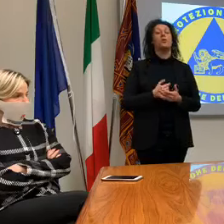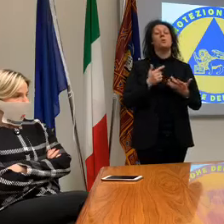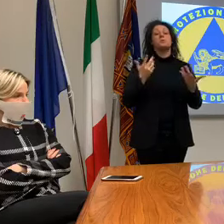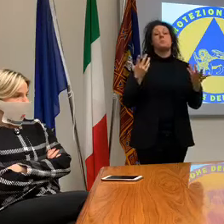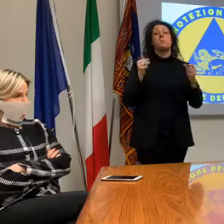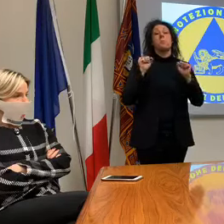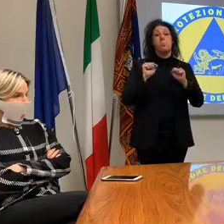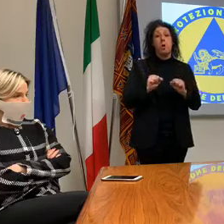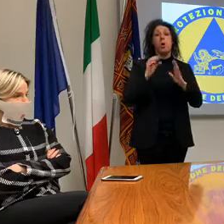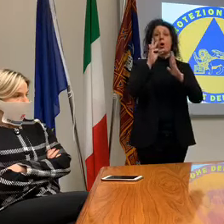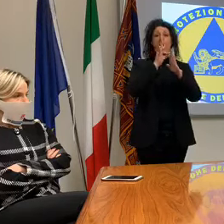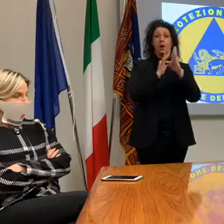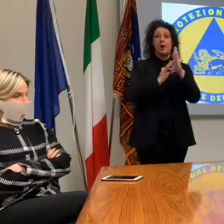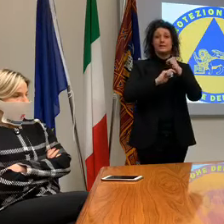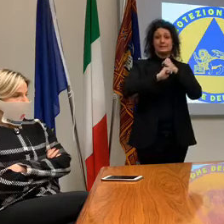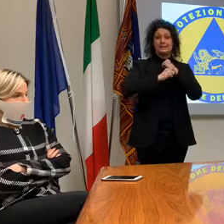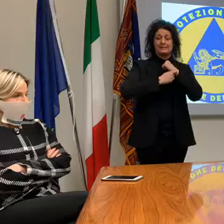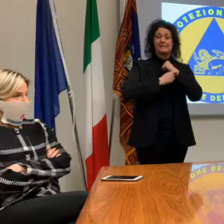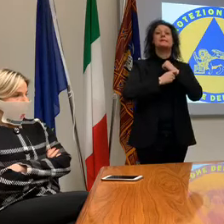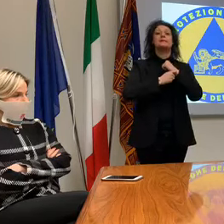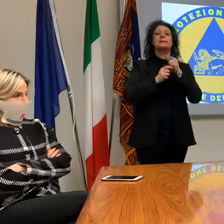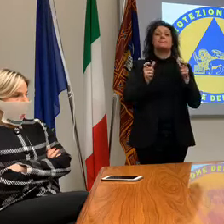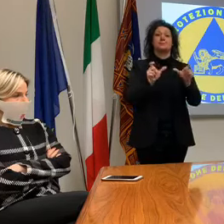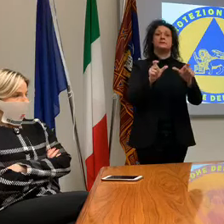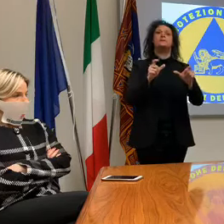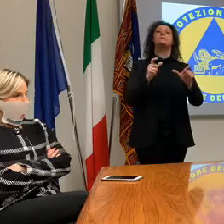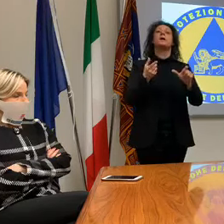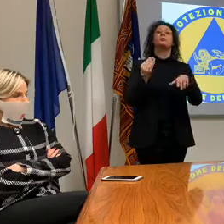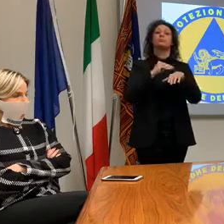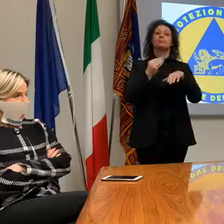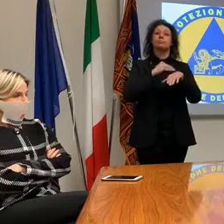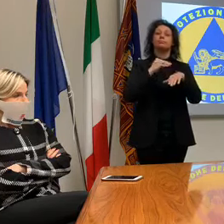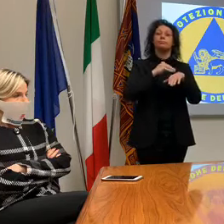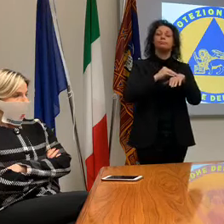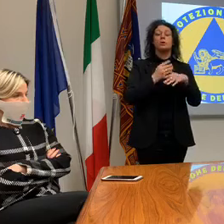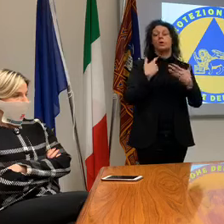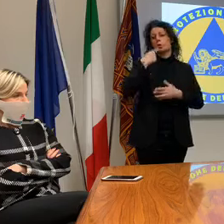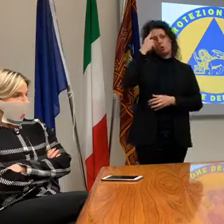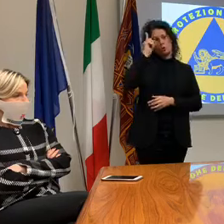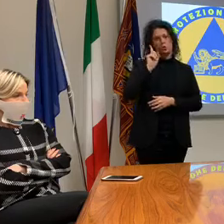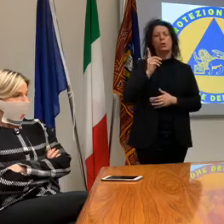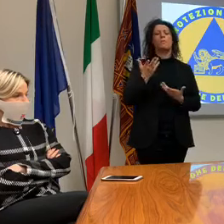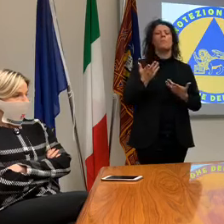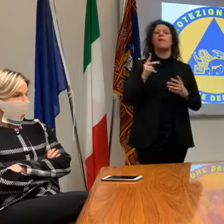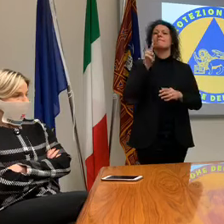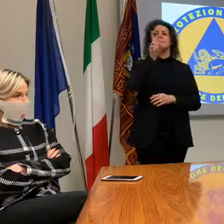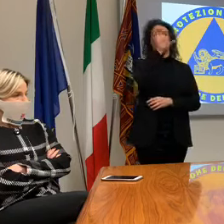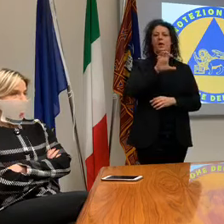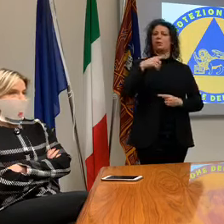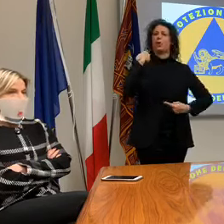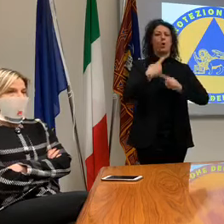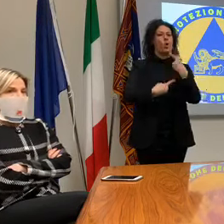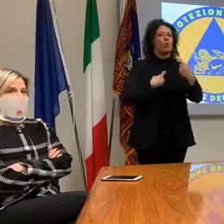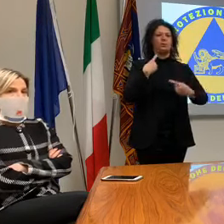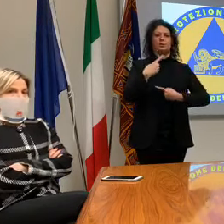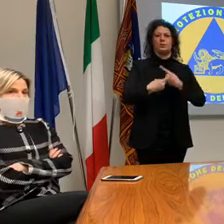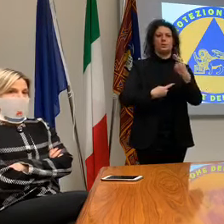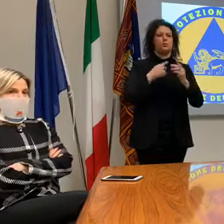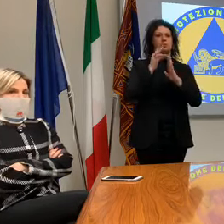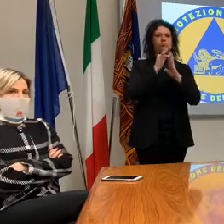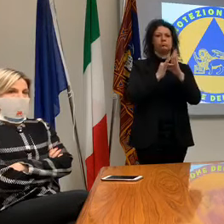so dire, adesso cercheremo di capire, però restano valide quelle che abbiamo noi in Veneto. La chiusura dei punti vendita, a meno che non